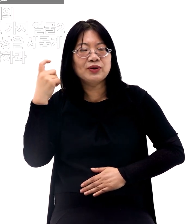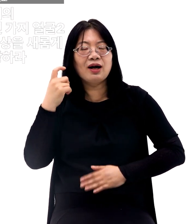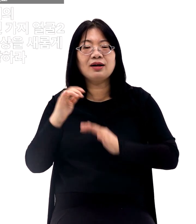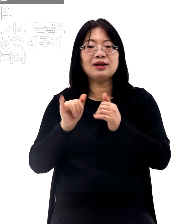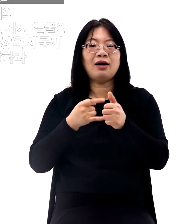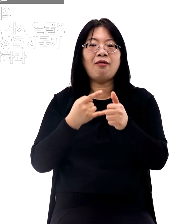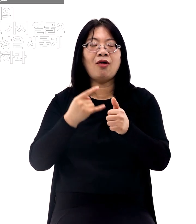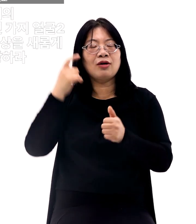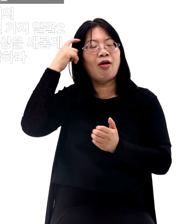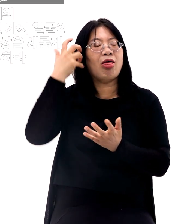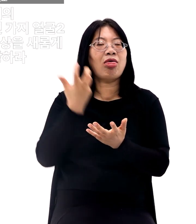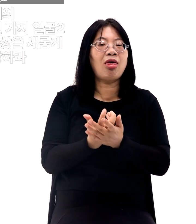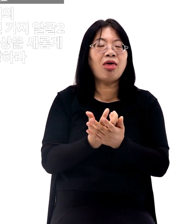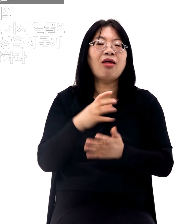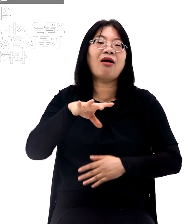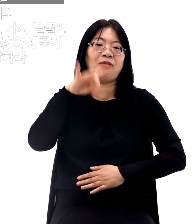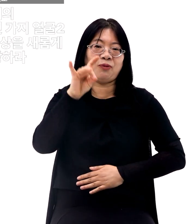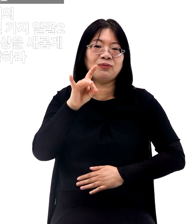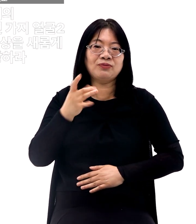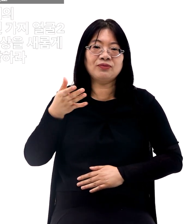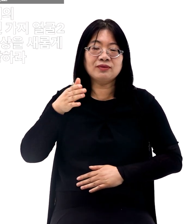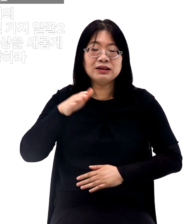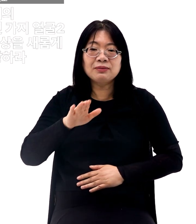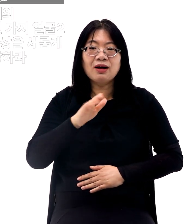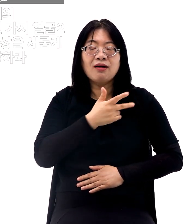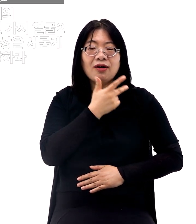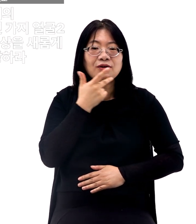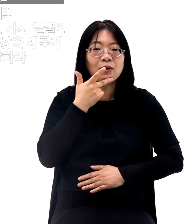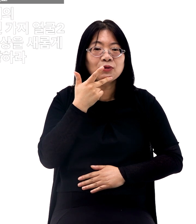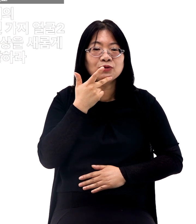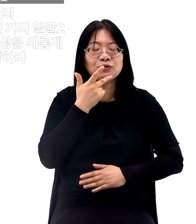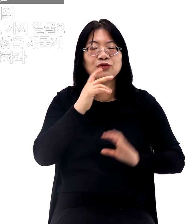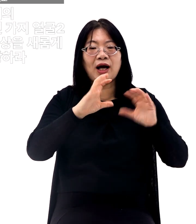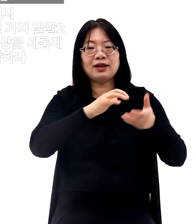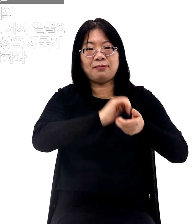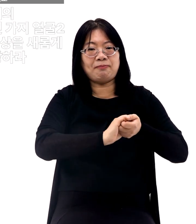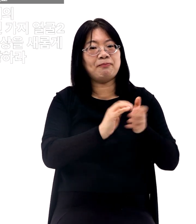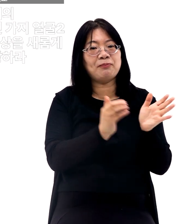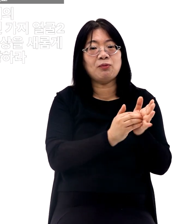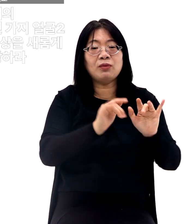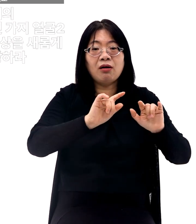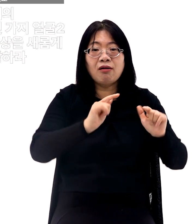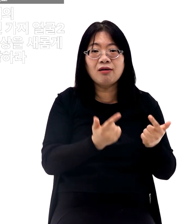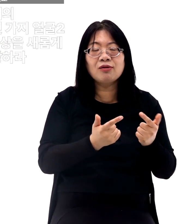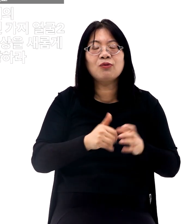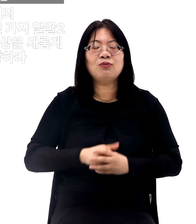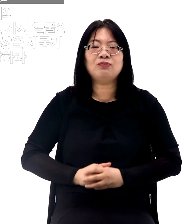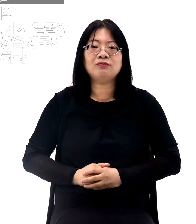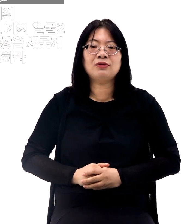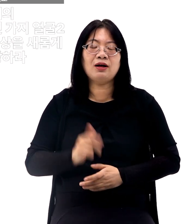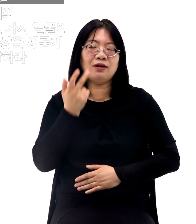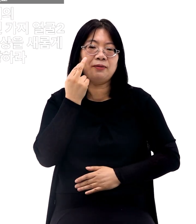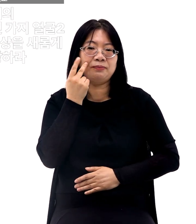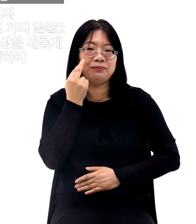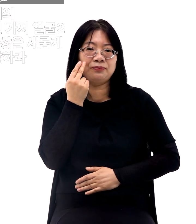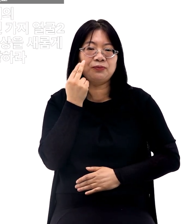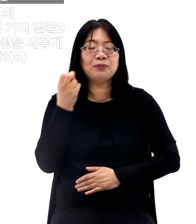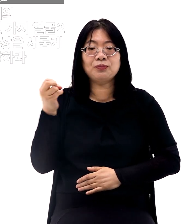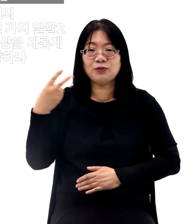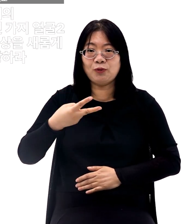이것이 영국이라는 바운더리에만 머물렀던 것이 아니라 그 당시